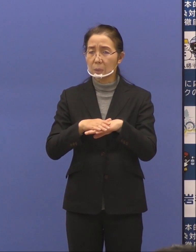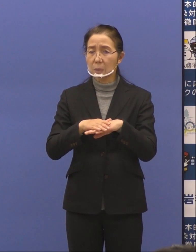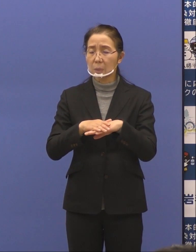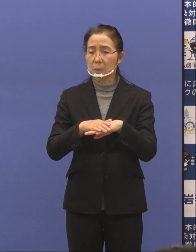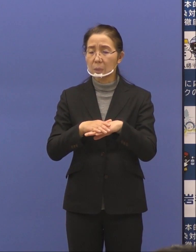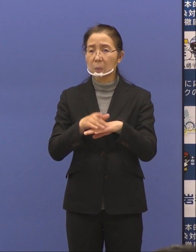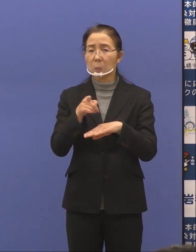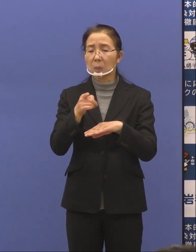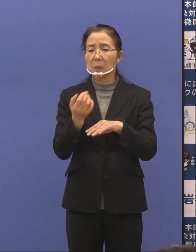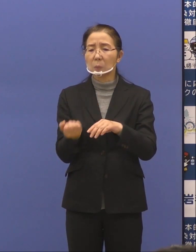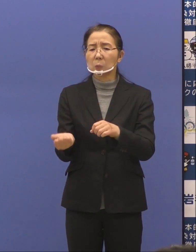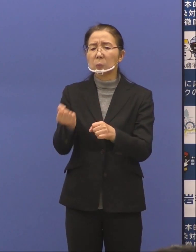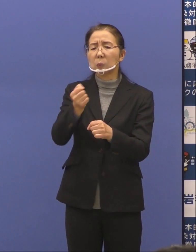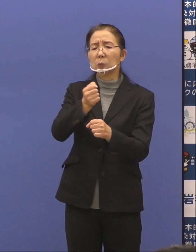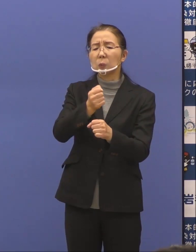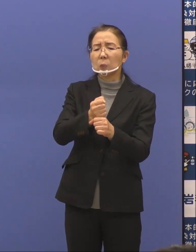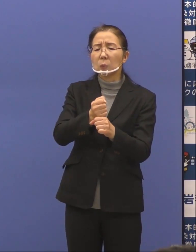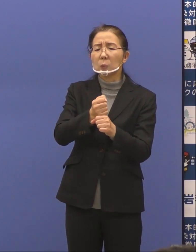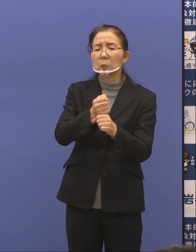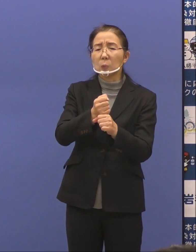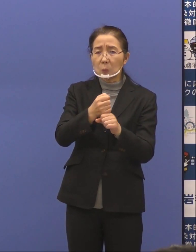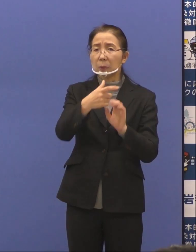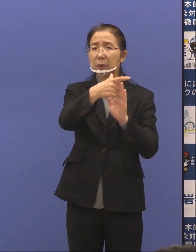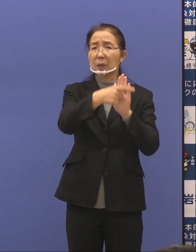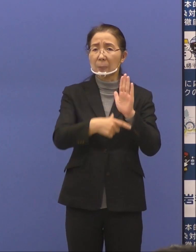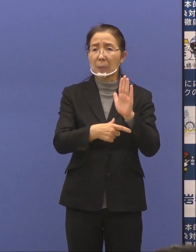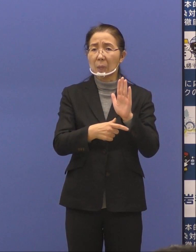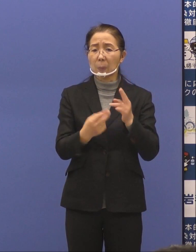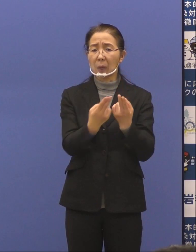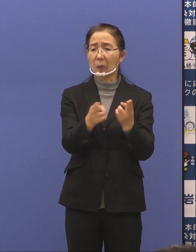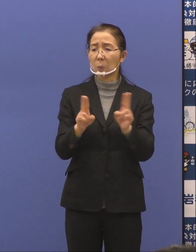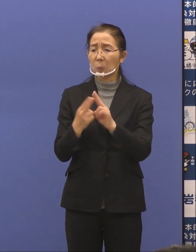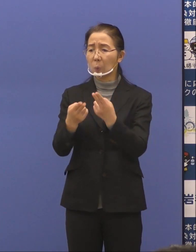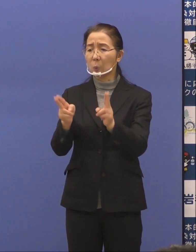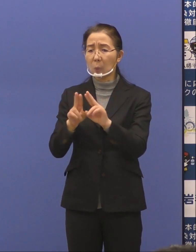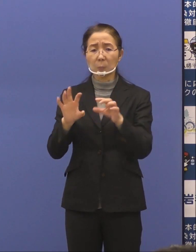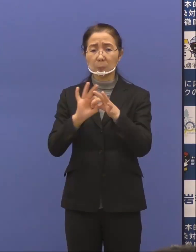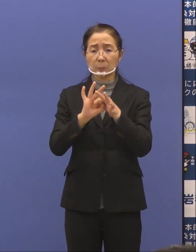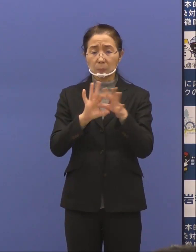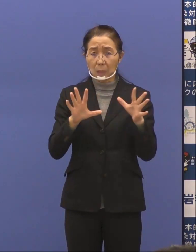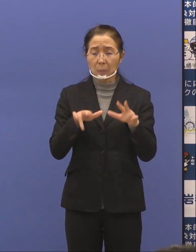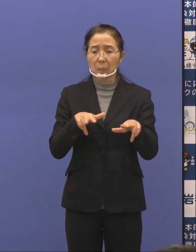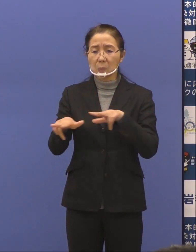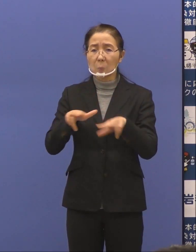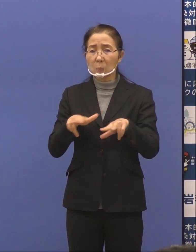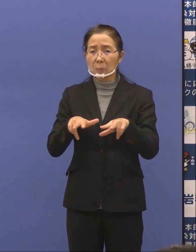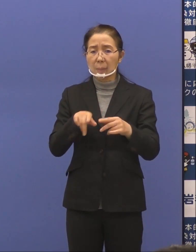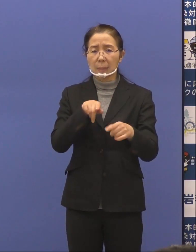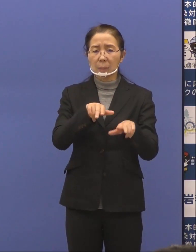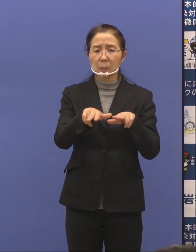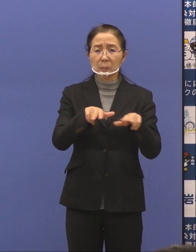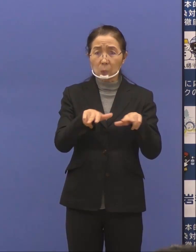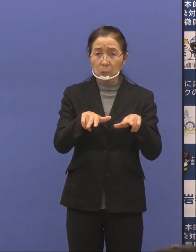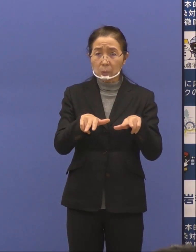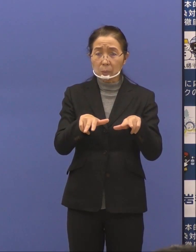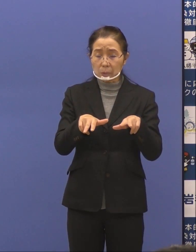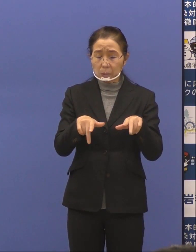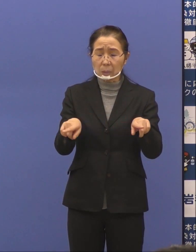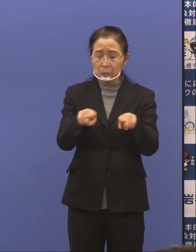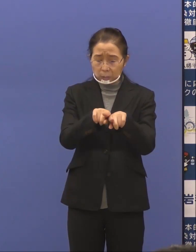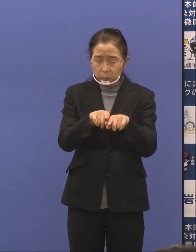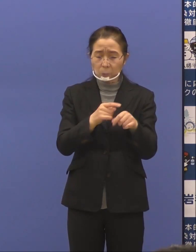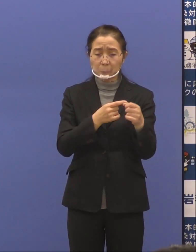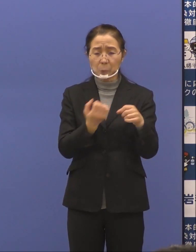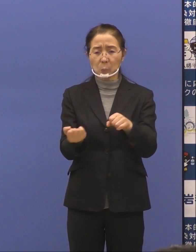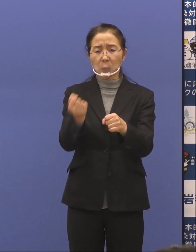復興というテーマであればもう全ての政党と、これ行政だけじゃなく政治的にも力を合わせる